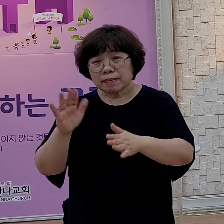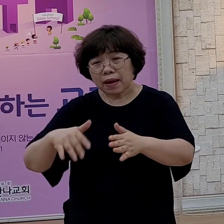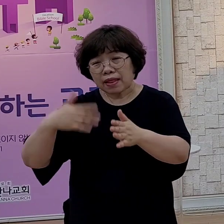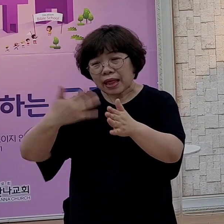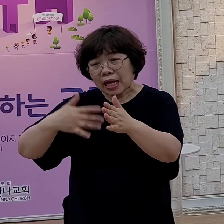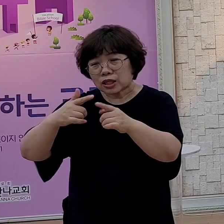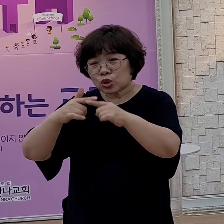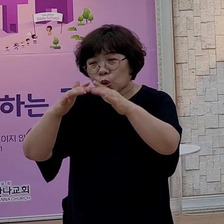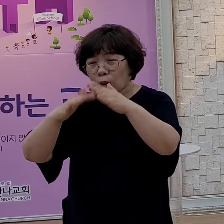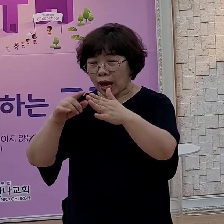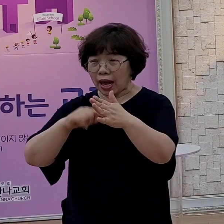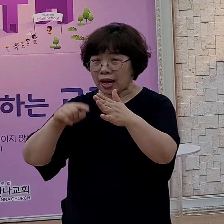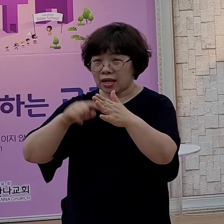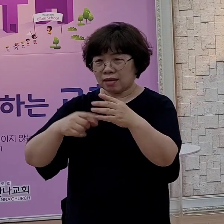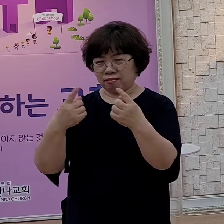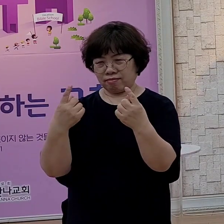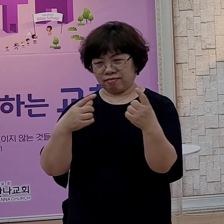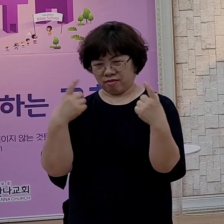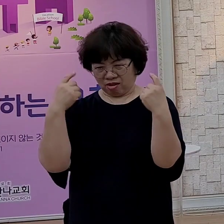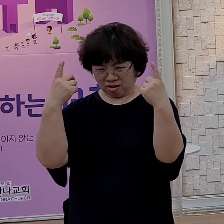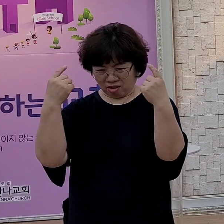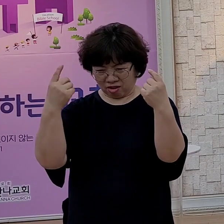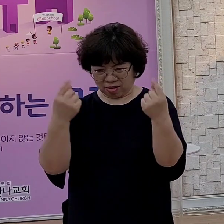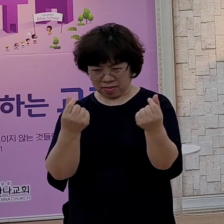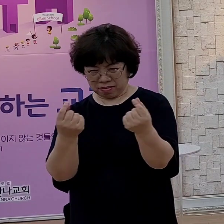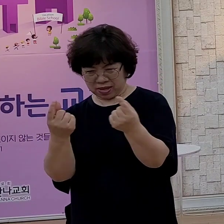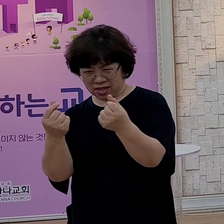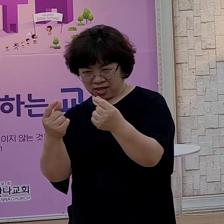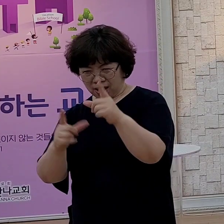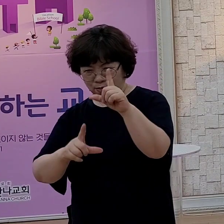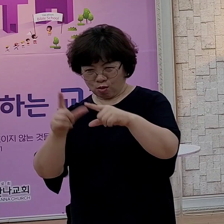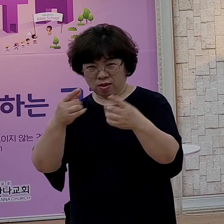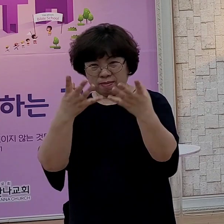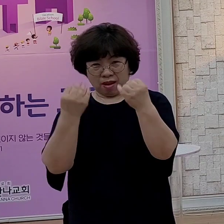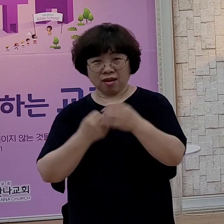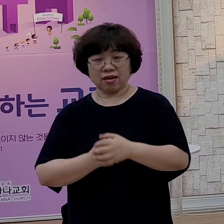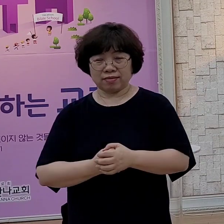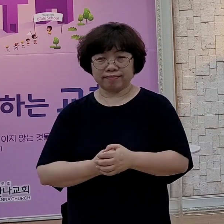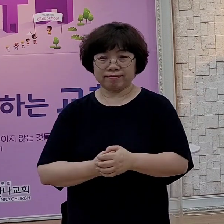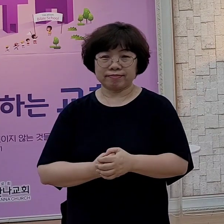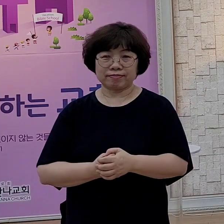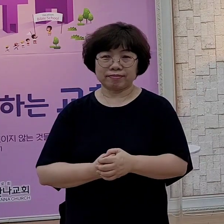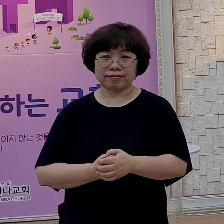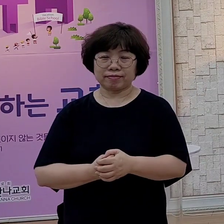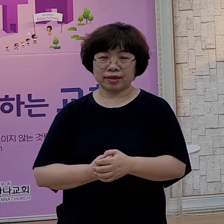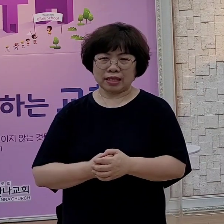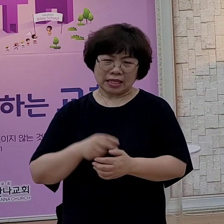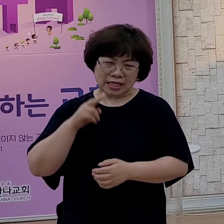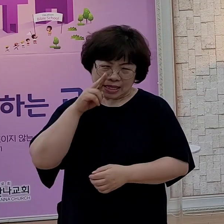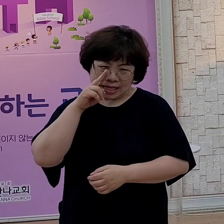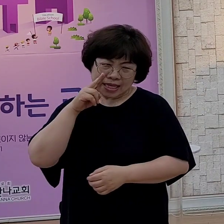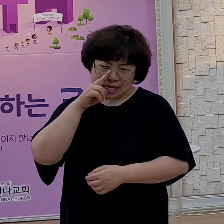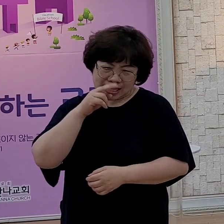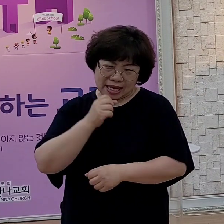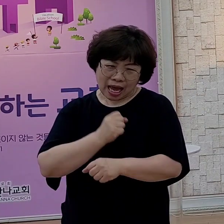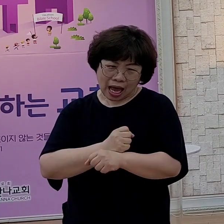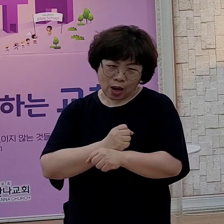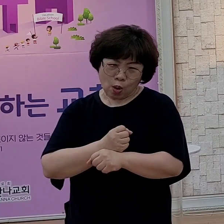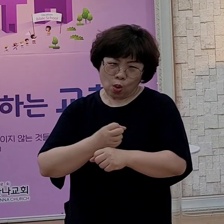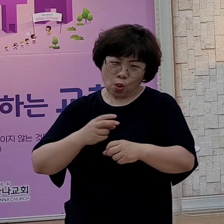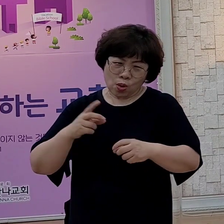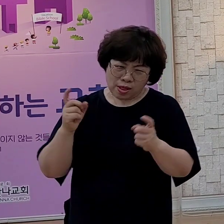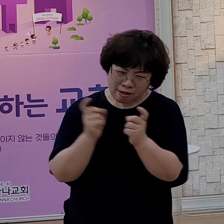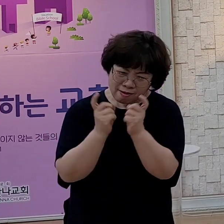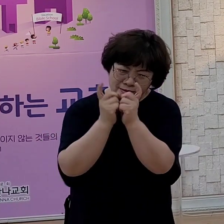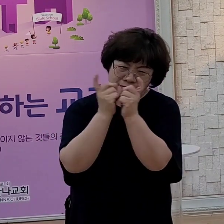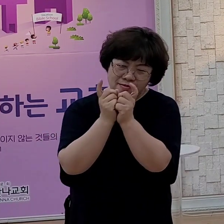교회 안에서나 가정에서 우리의 모습 가운데도 오늘 본문이 지적하고 있는 것처럼 시기하고